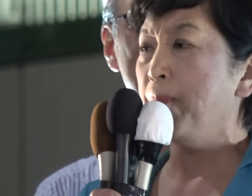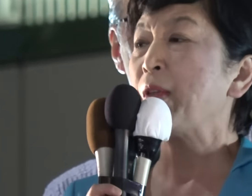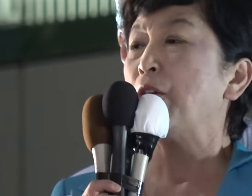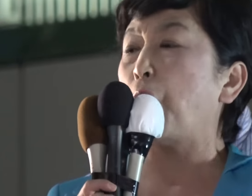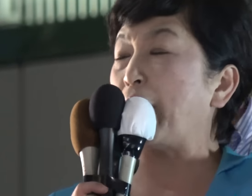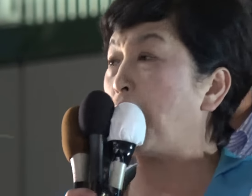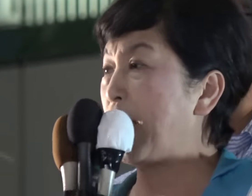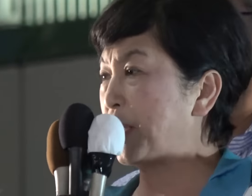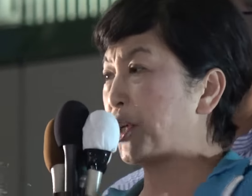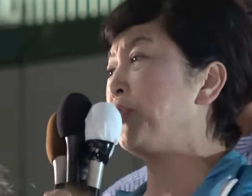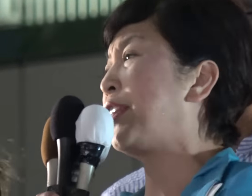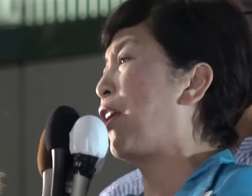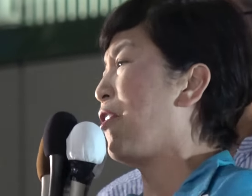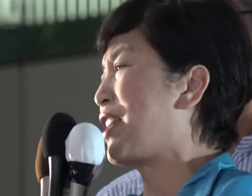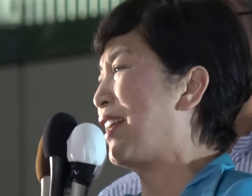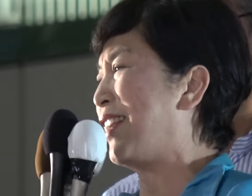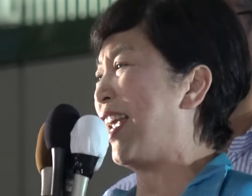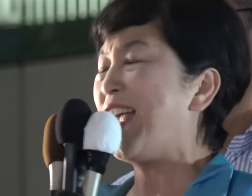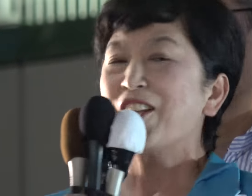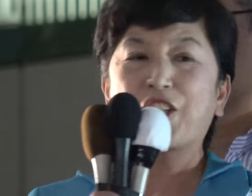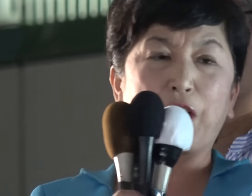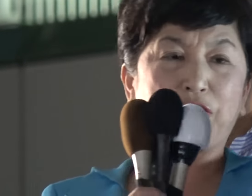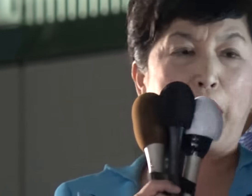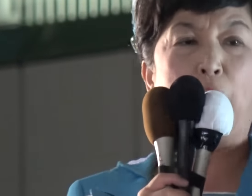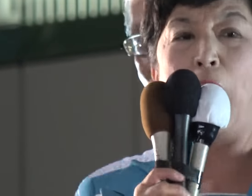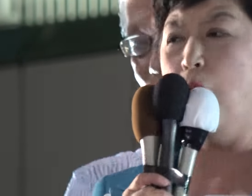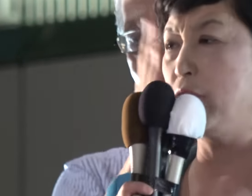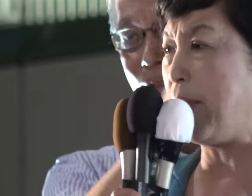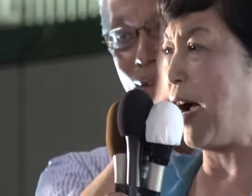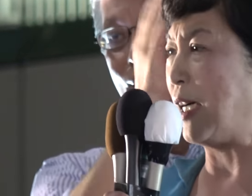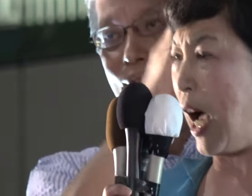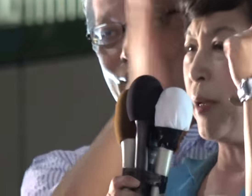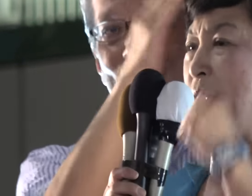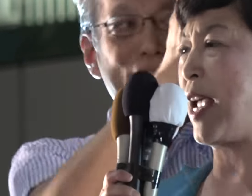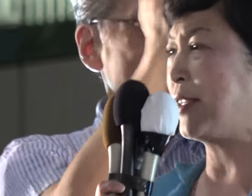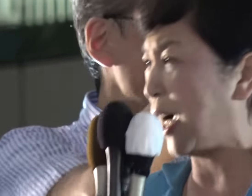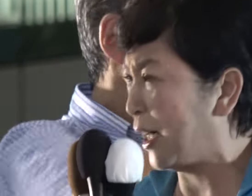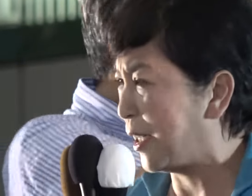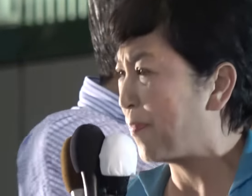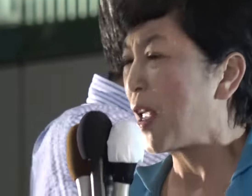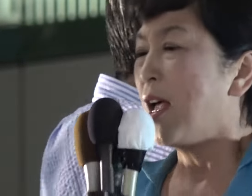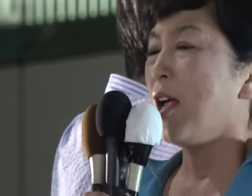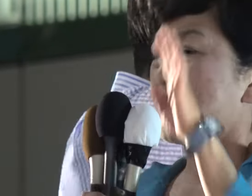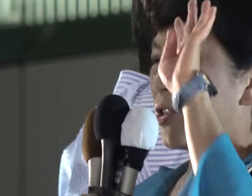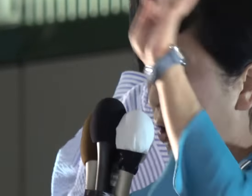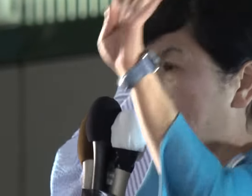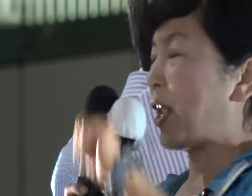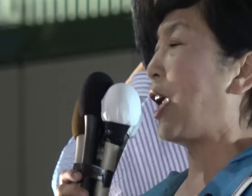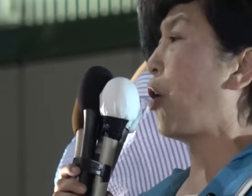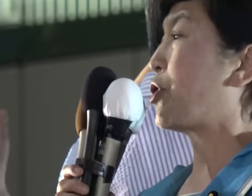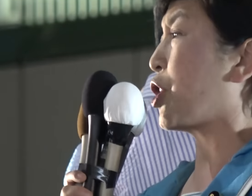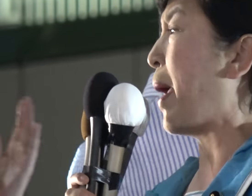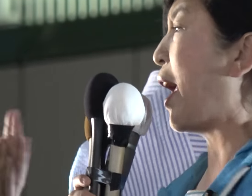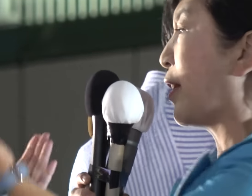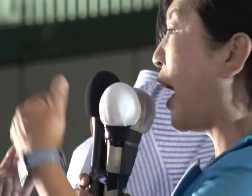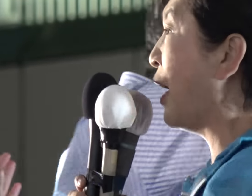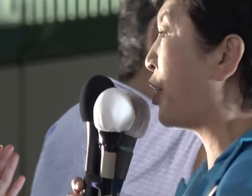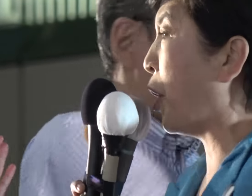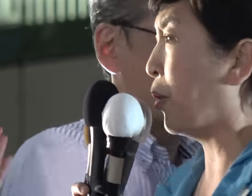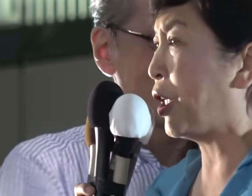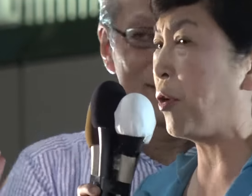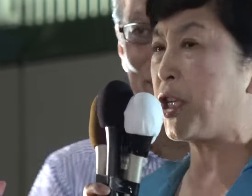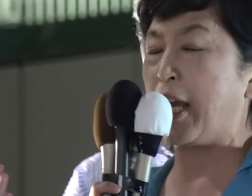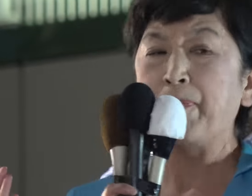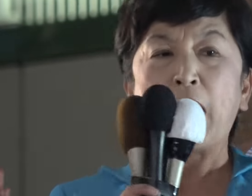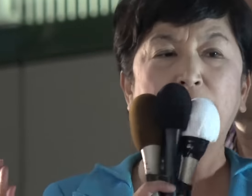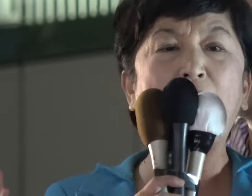を鳥越俊太郎さんに作ってもらおうではありませんか。そして4つ目、環